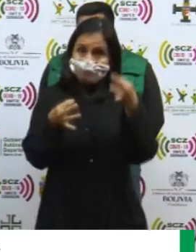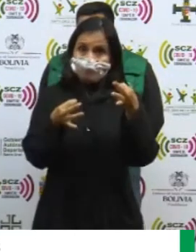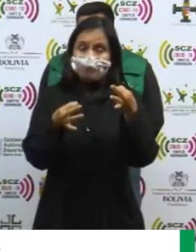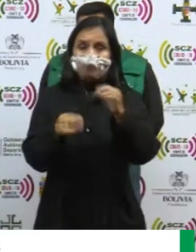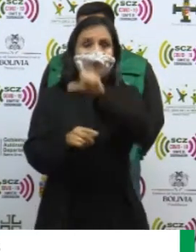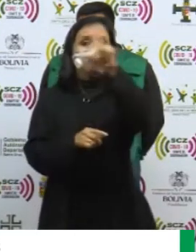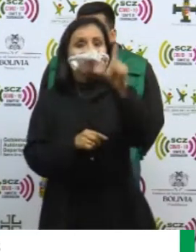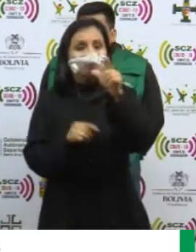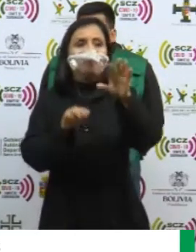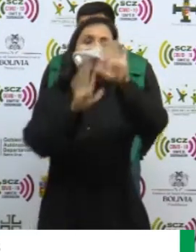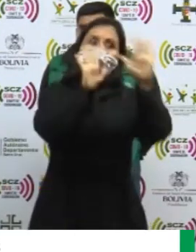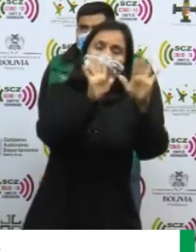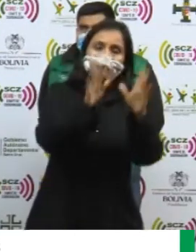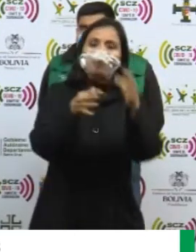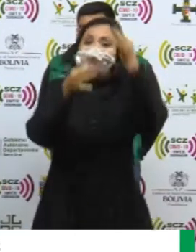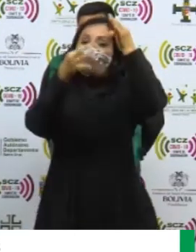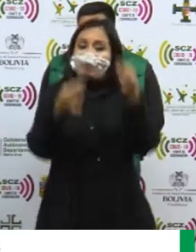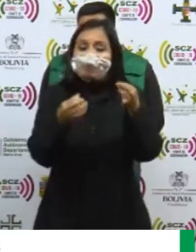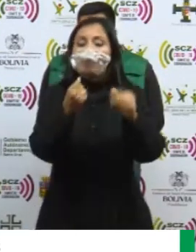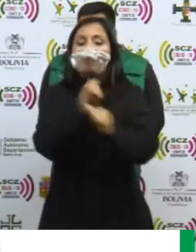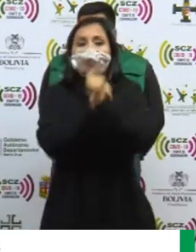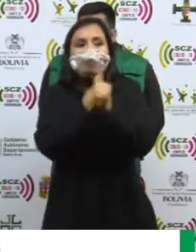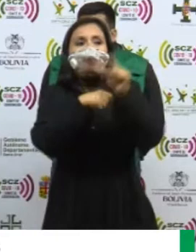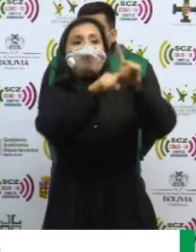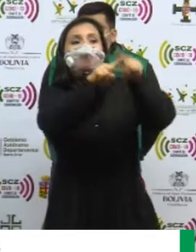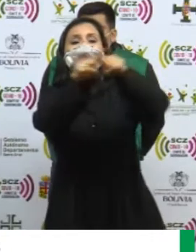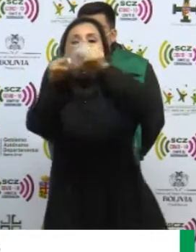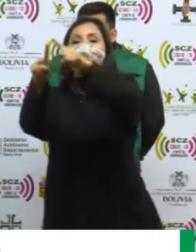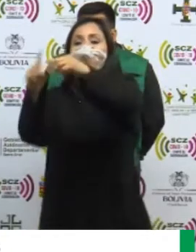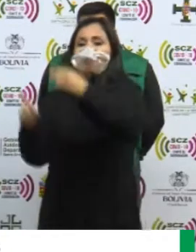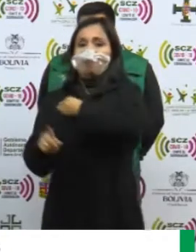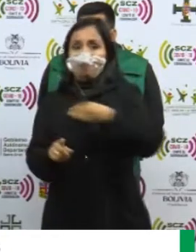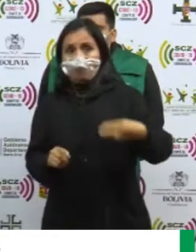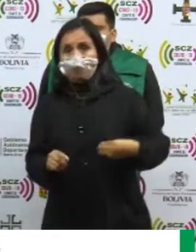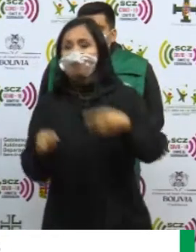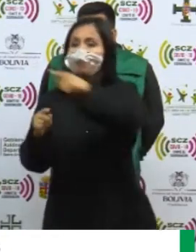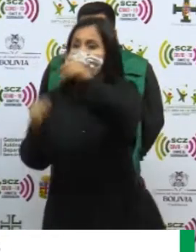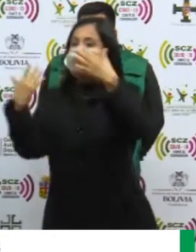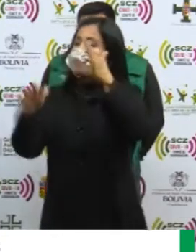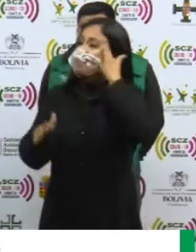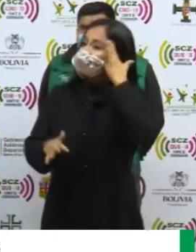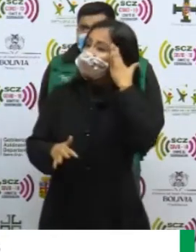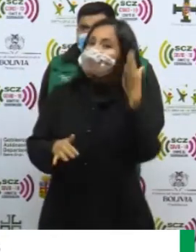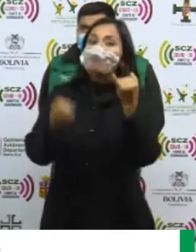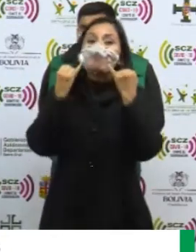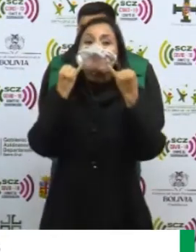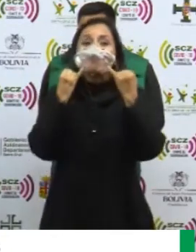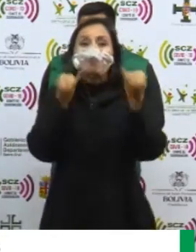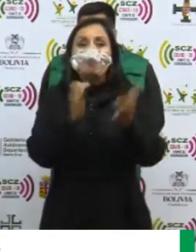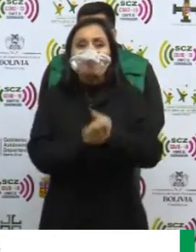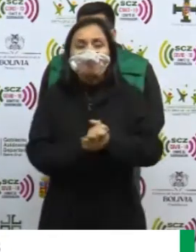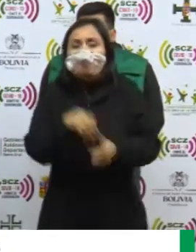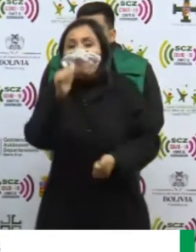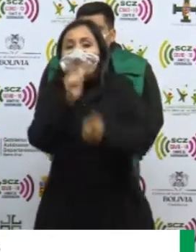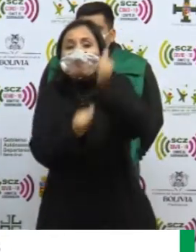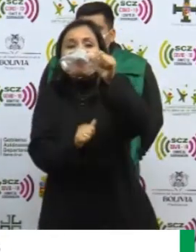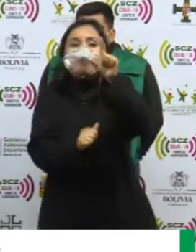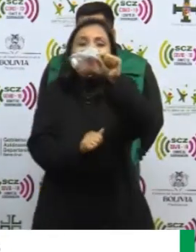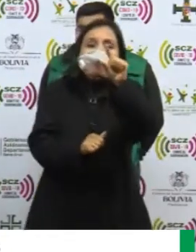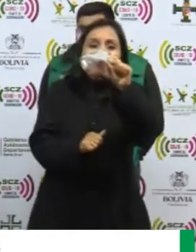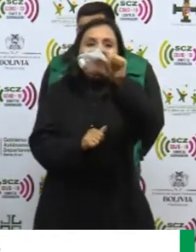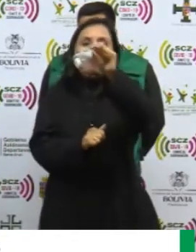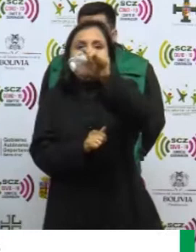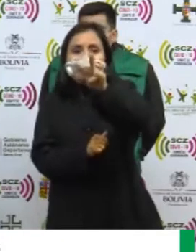decisiones, considerando el índice de riesgo de los diferentes municipios. Y como han escuchado hoy día en el reporte, más de 20,